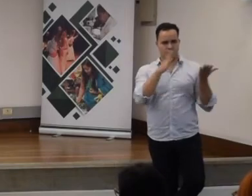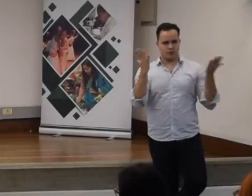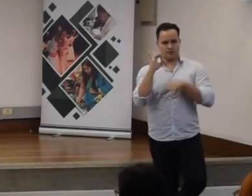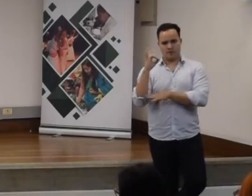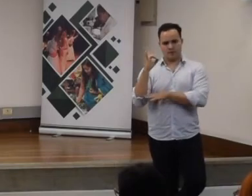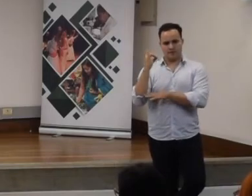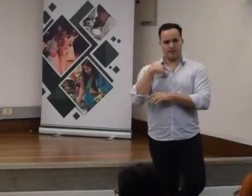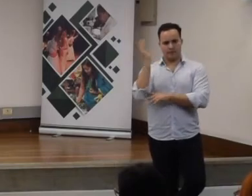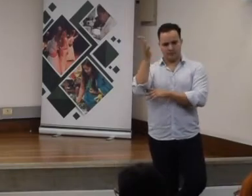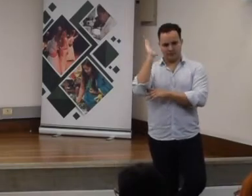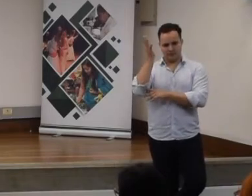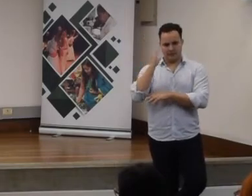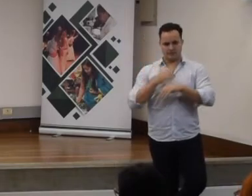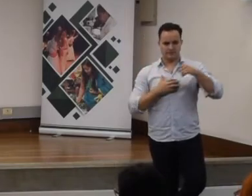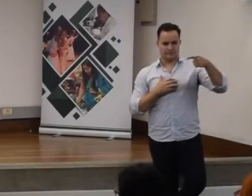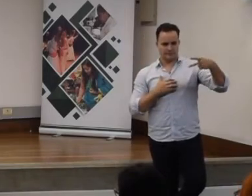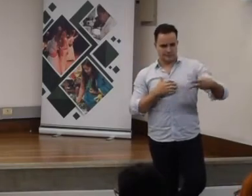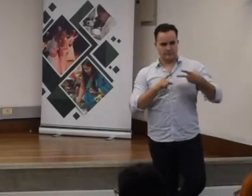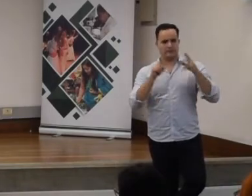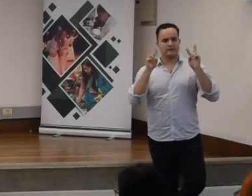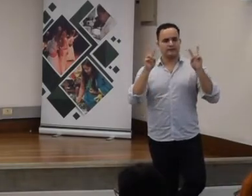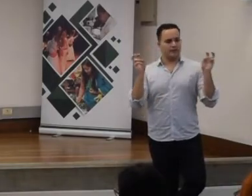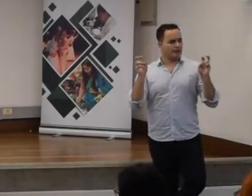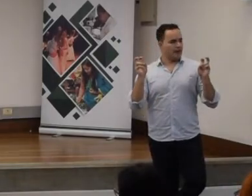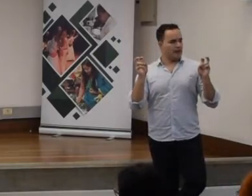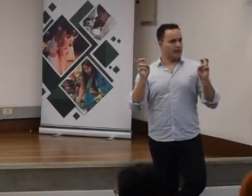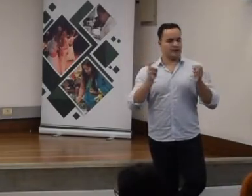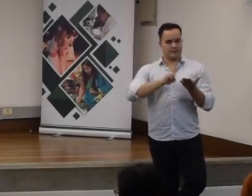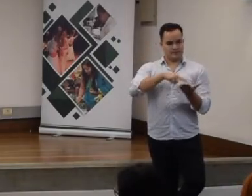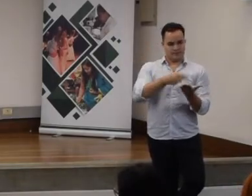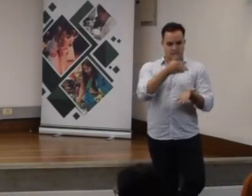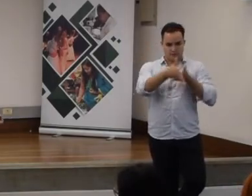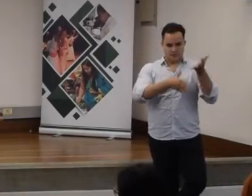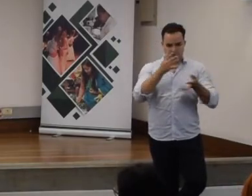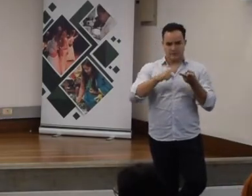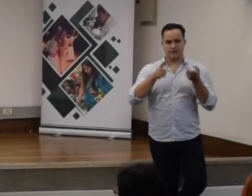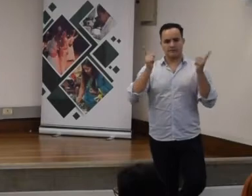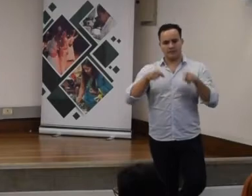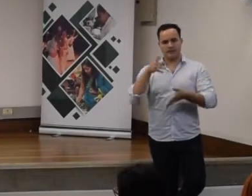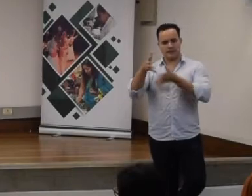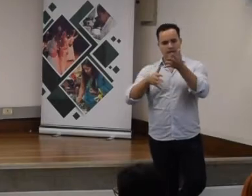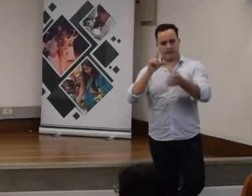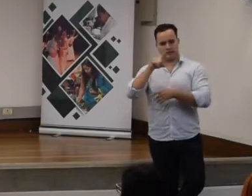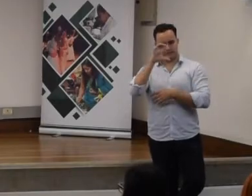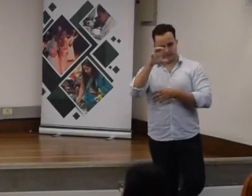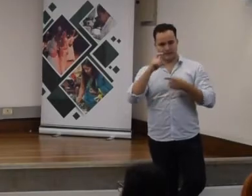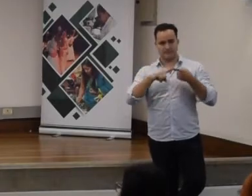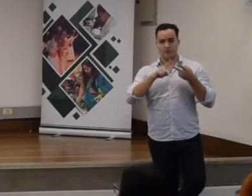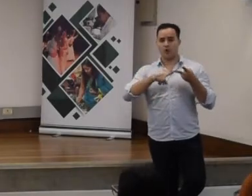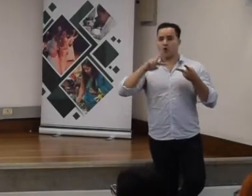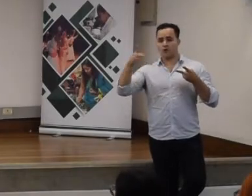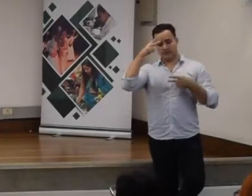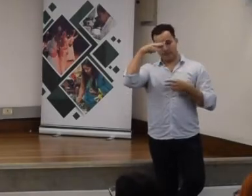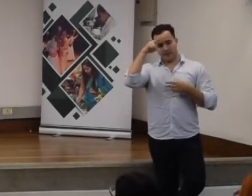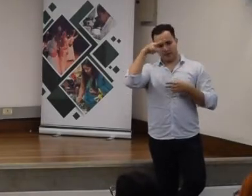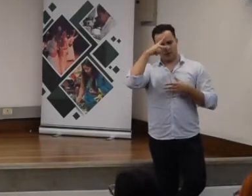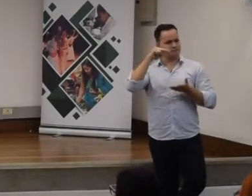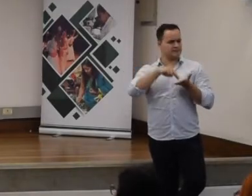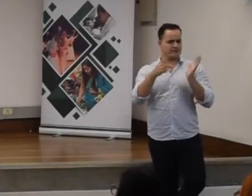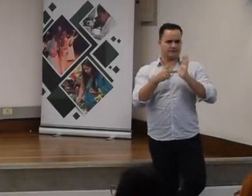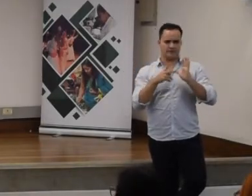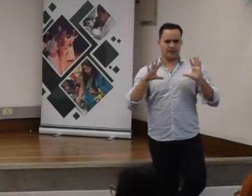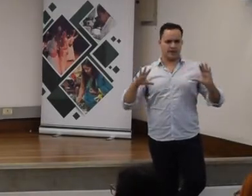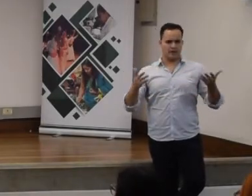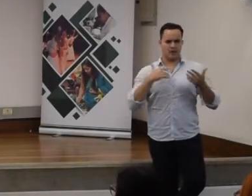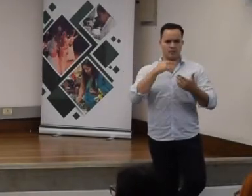Bolivia con 2 ponencias desde la interpretación y la lengua de señas colombiana, y una en México sobre qué significa enseñar a